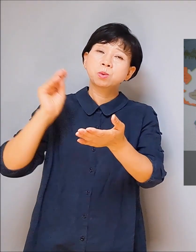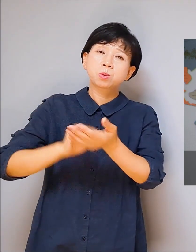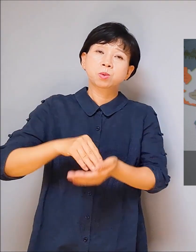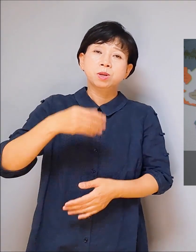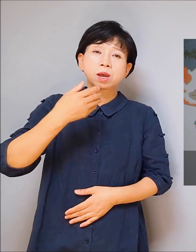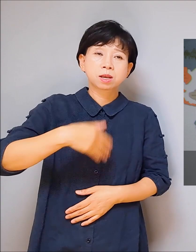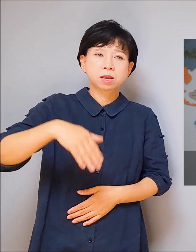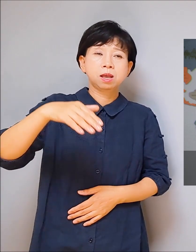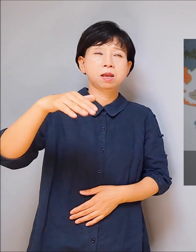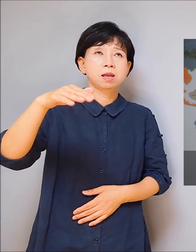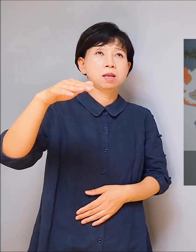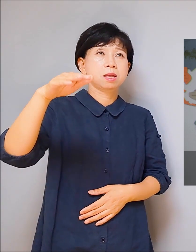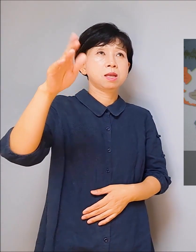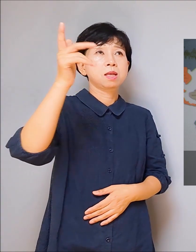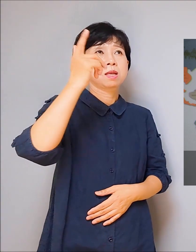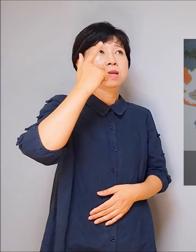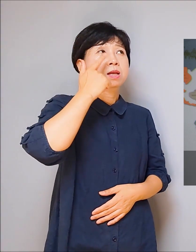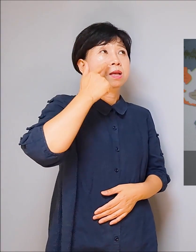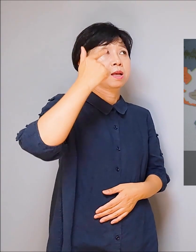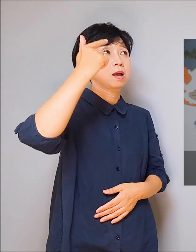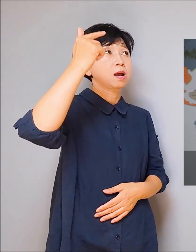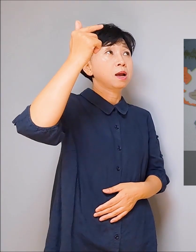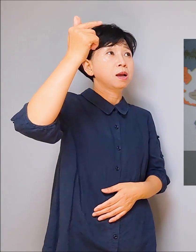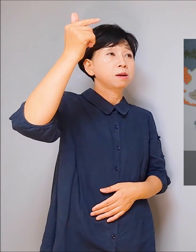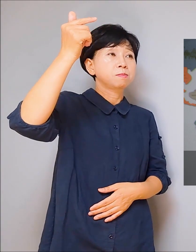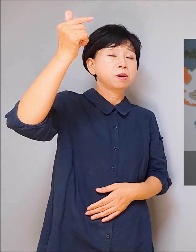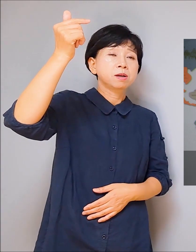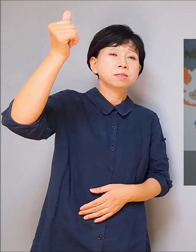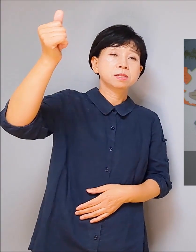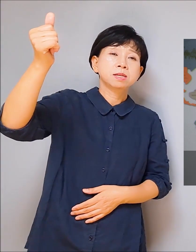집에 돌아가